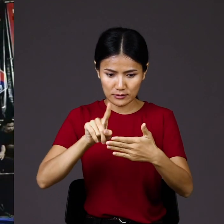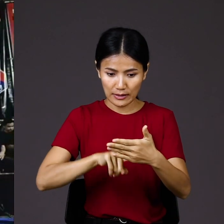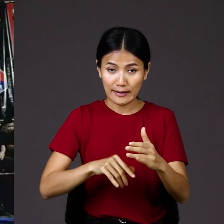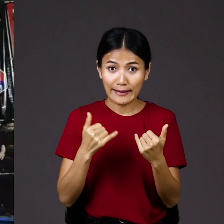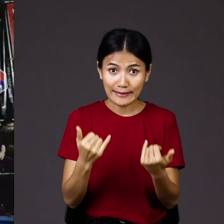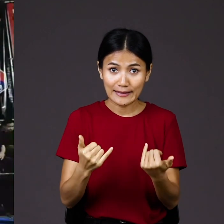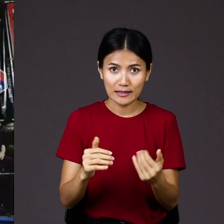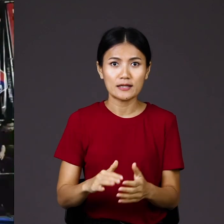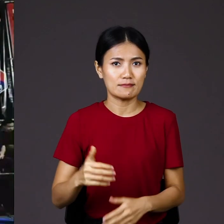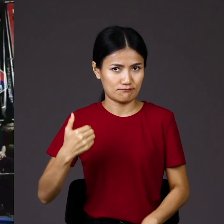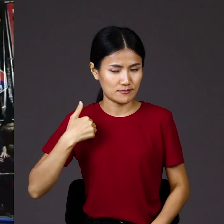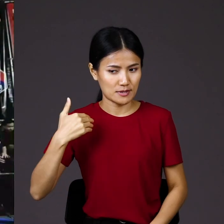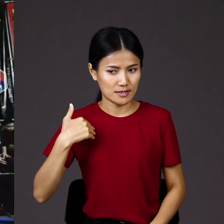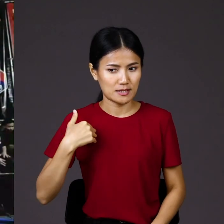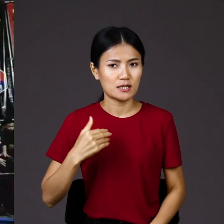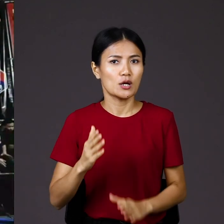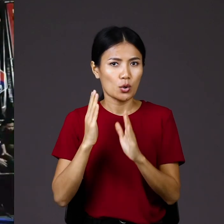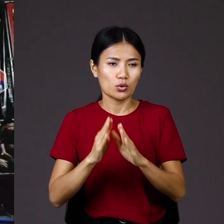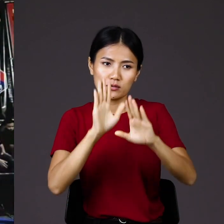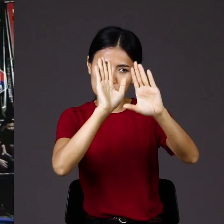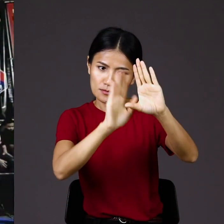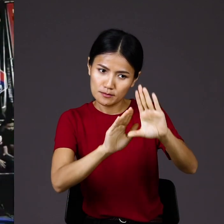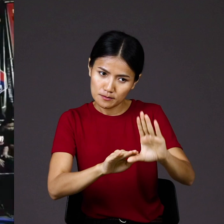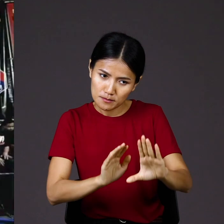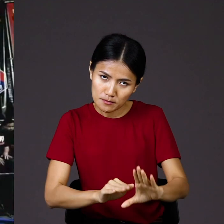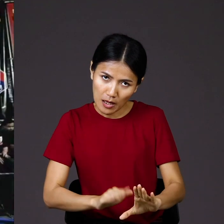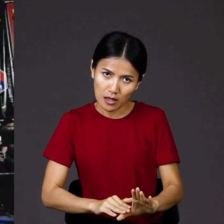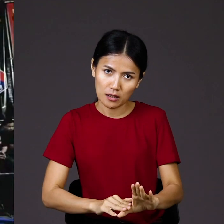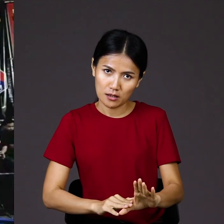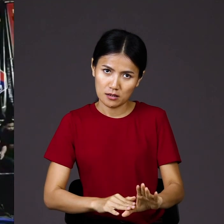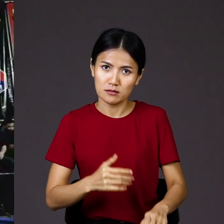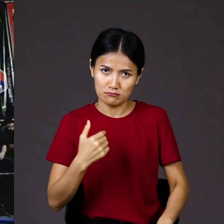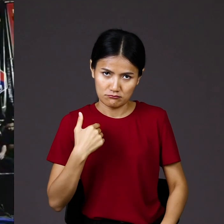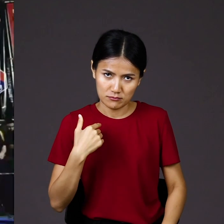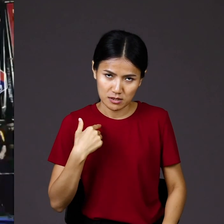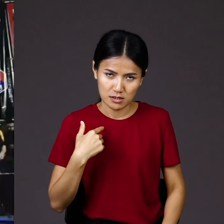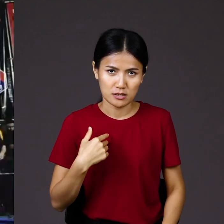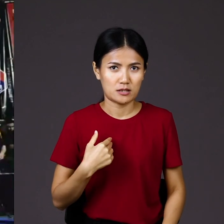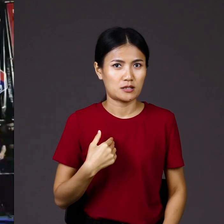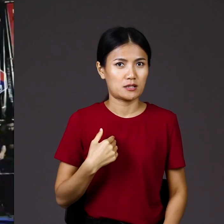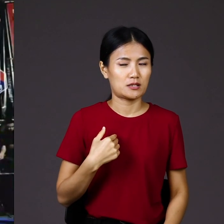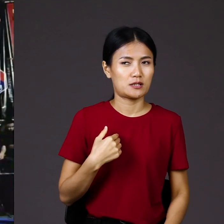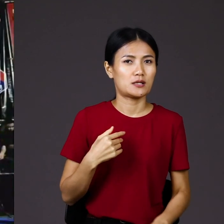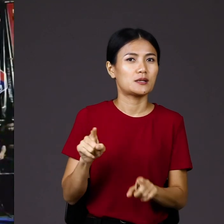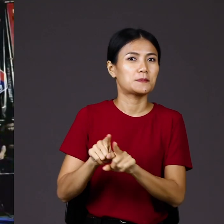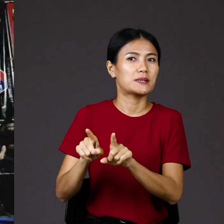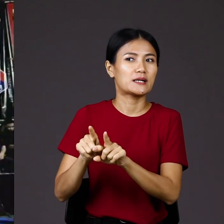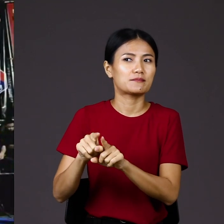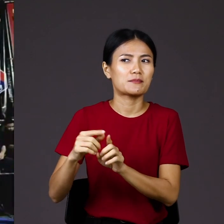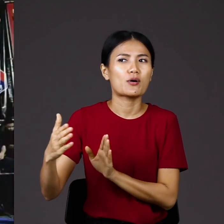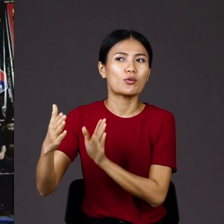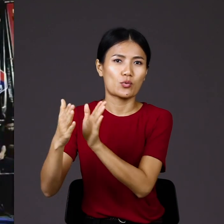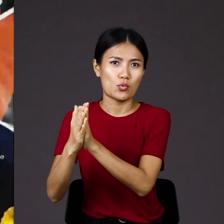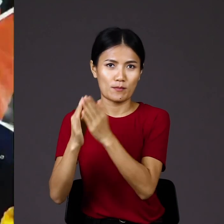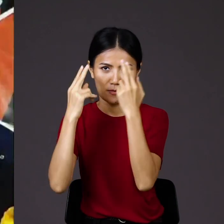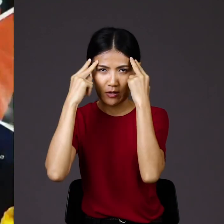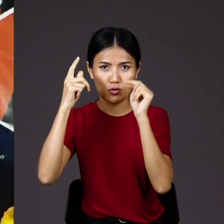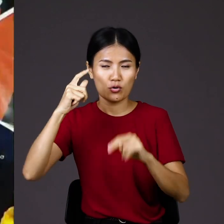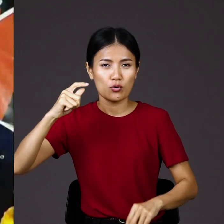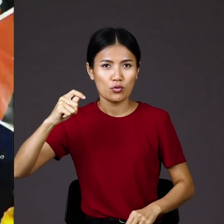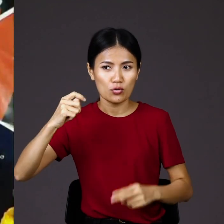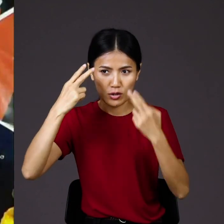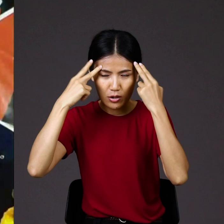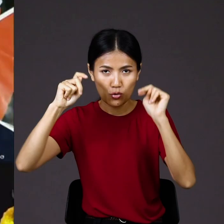งวดนี้ก็มีผู้สมัครนายกอบจจำนวนมาก ที่แอบเอาใจช่วยประยุทธ์จันทร์โอชาอ